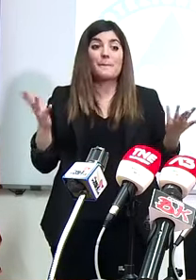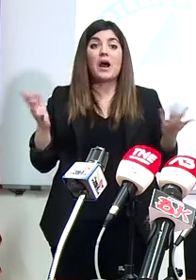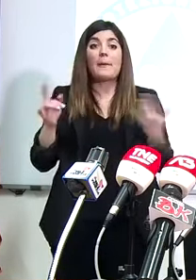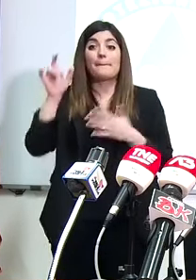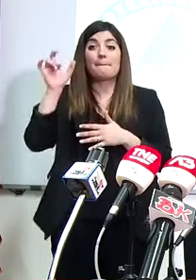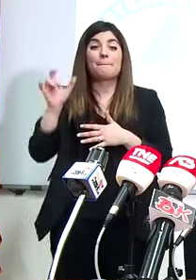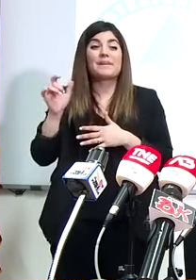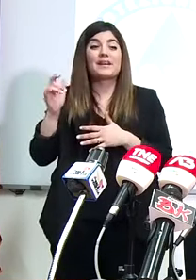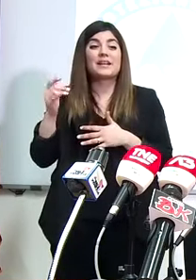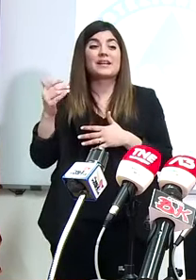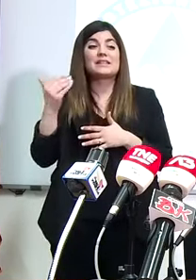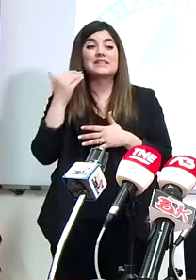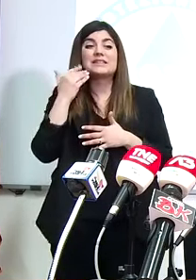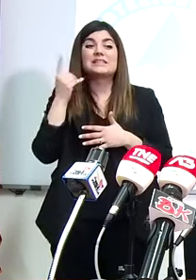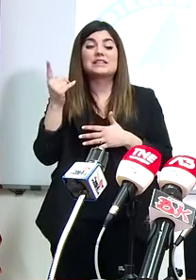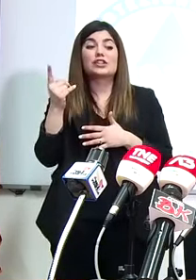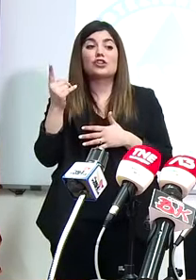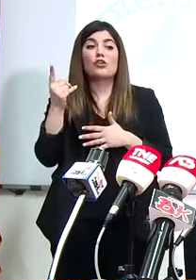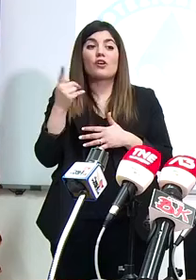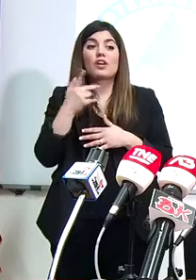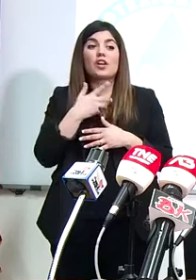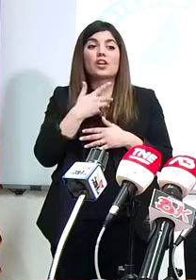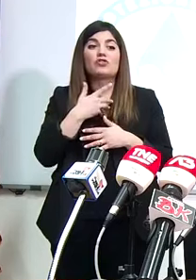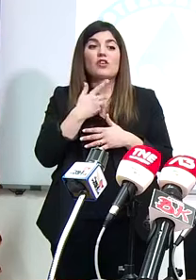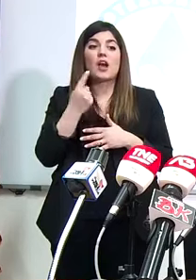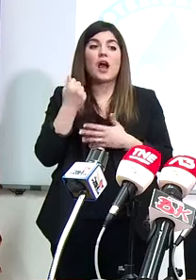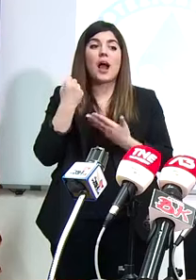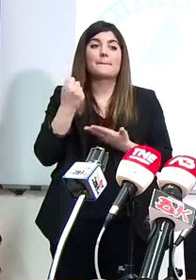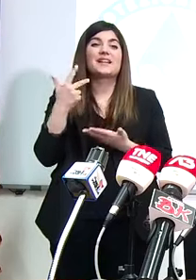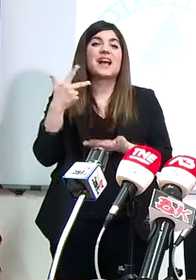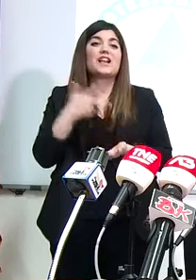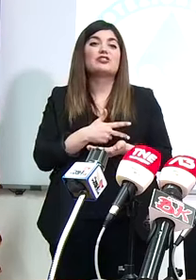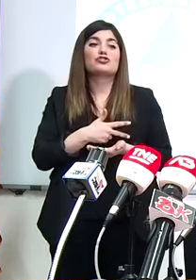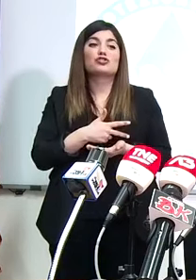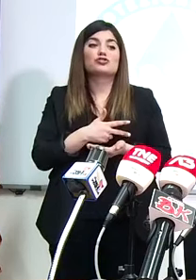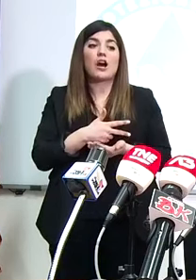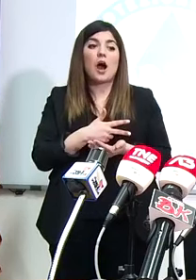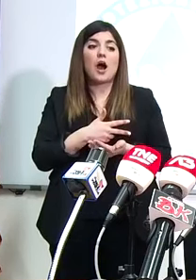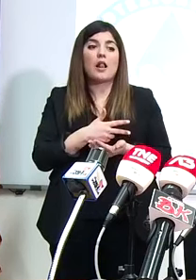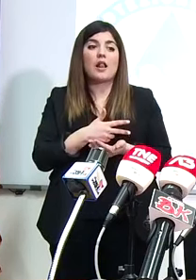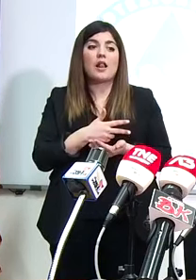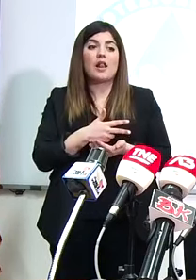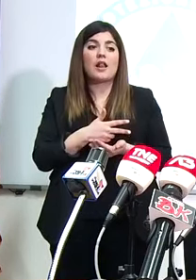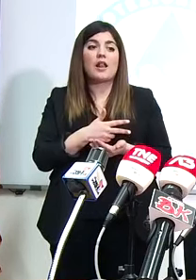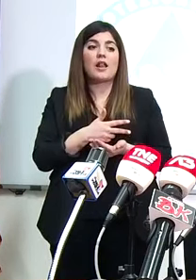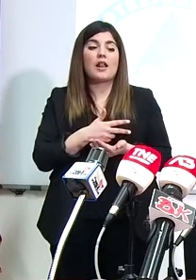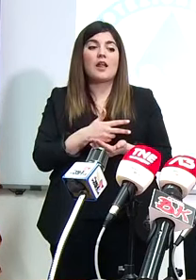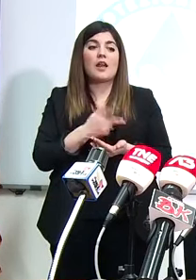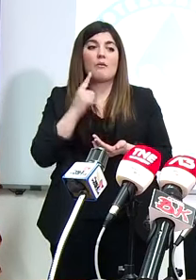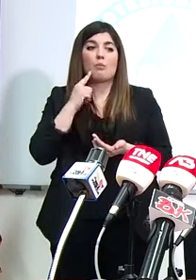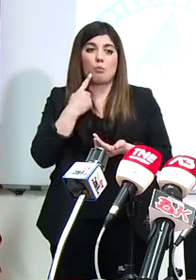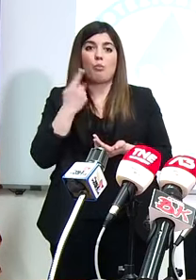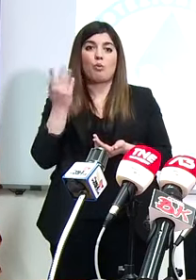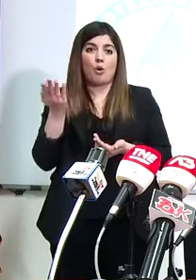sociale di un milione di mille euro avesse pensato giustamente di